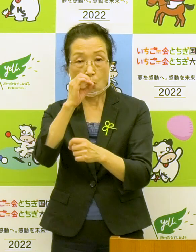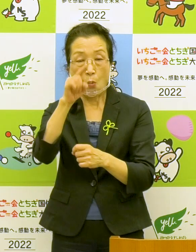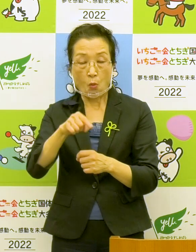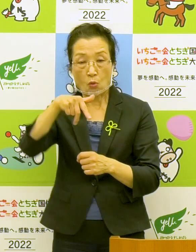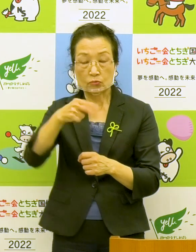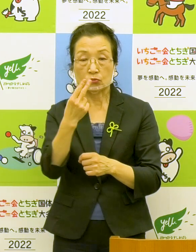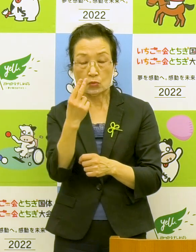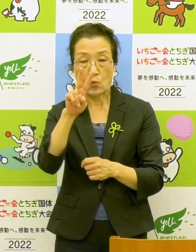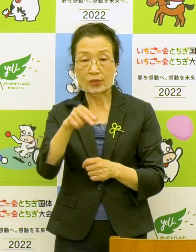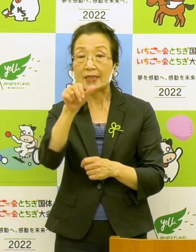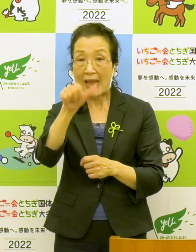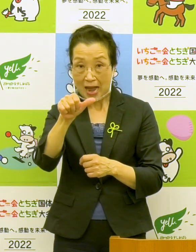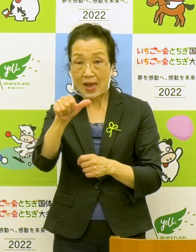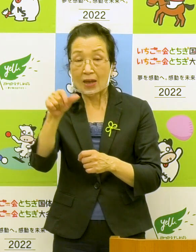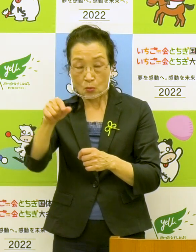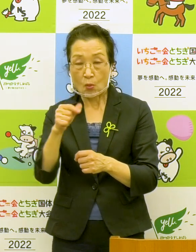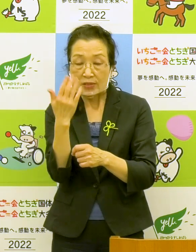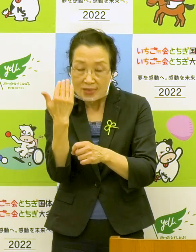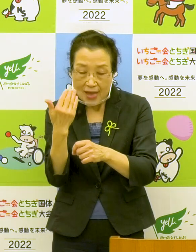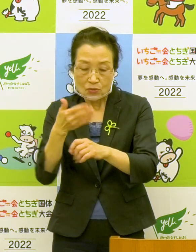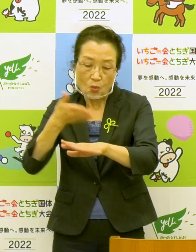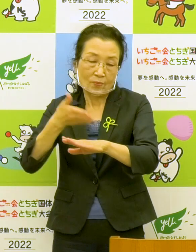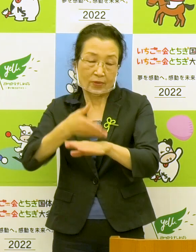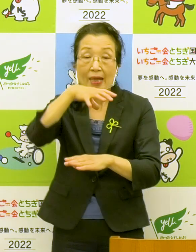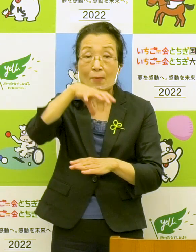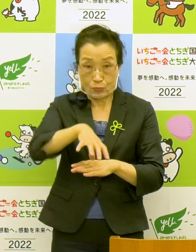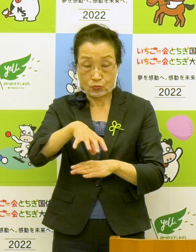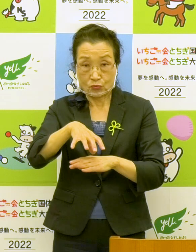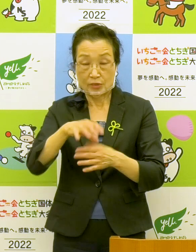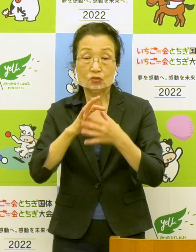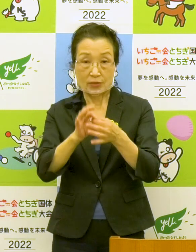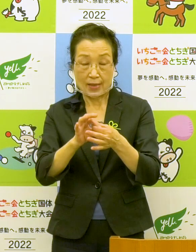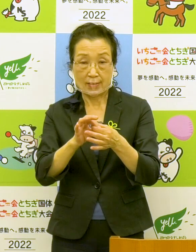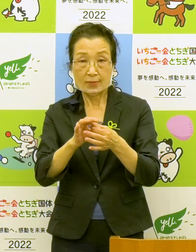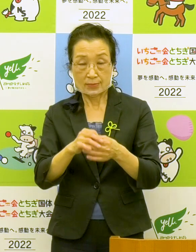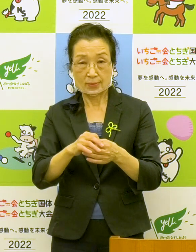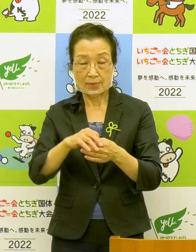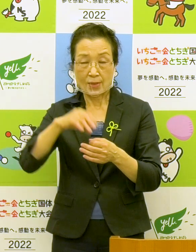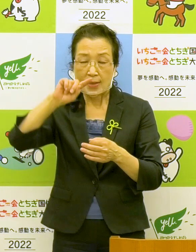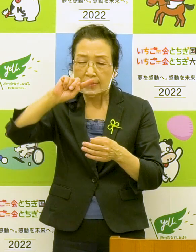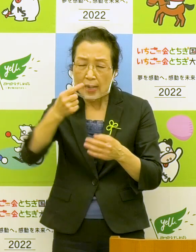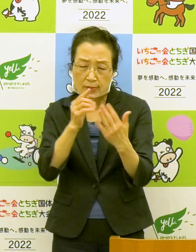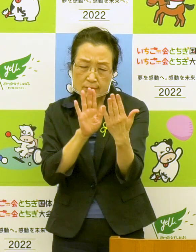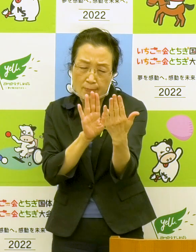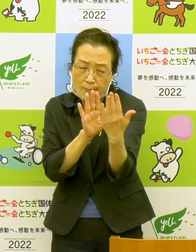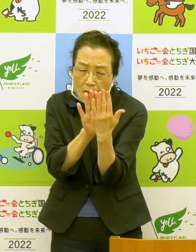チームの事前キャンプについてであります。オリンピック開催予定日まで残り1ヶ月を切り